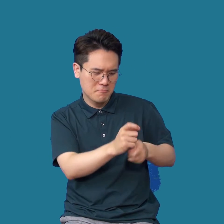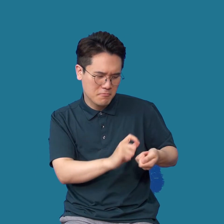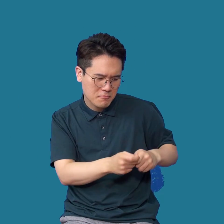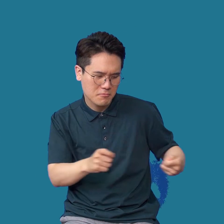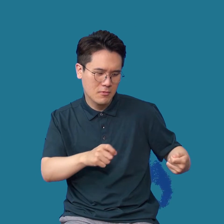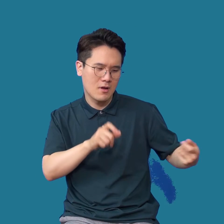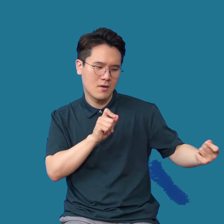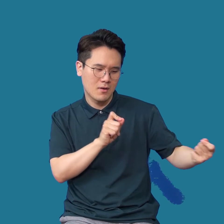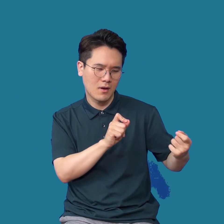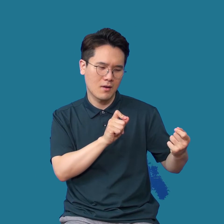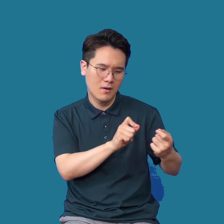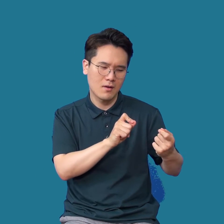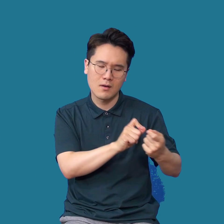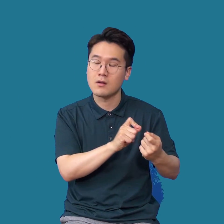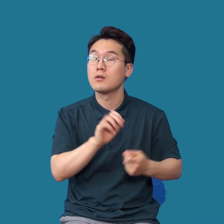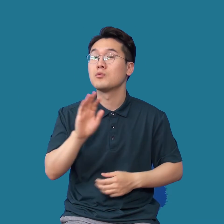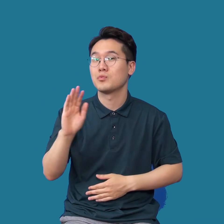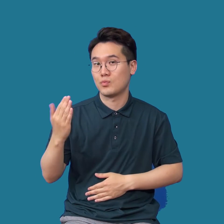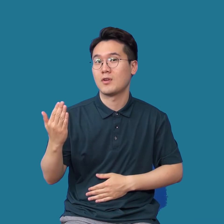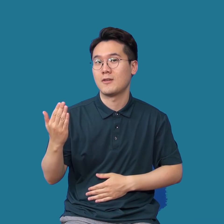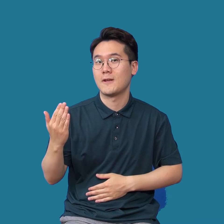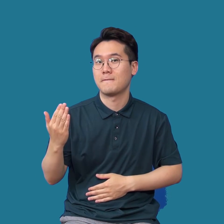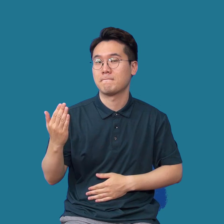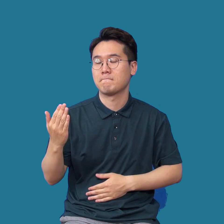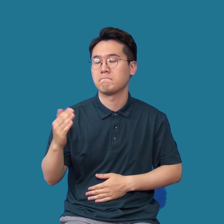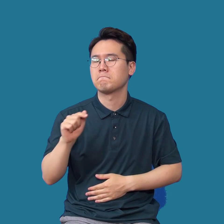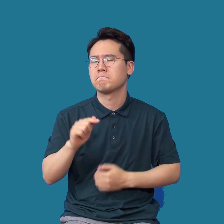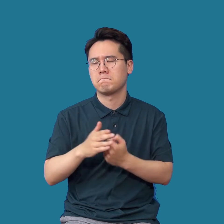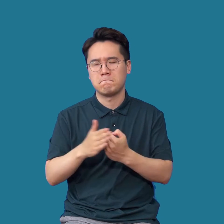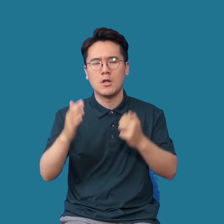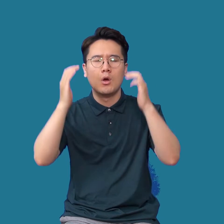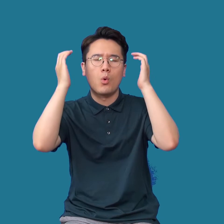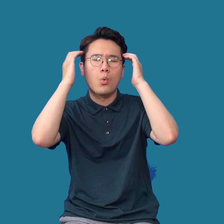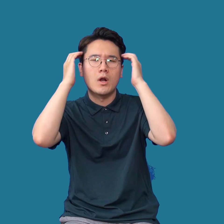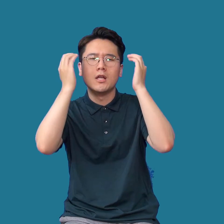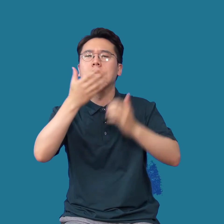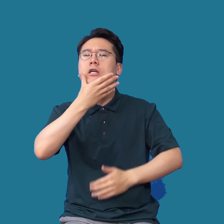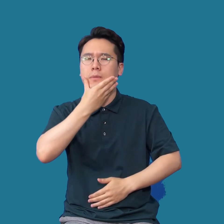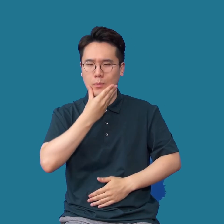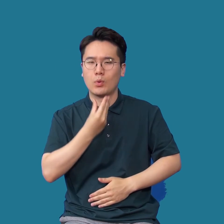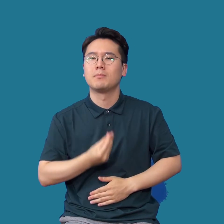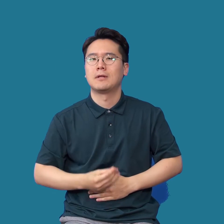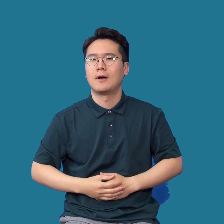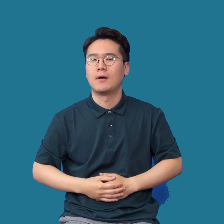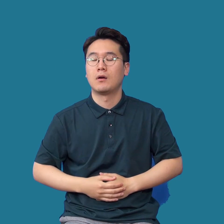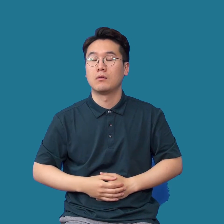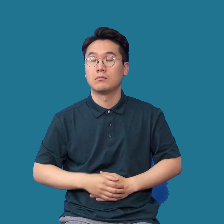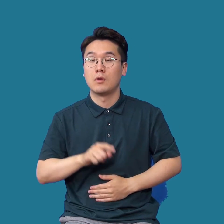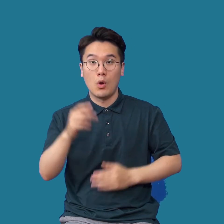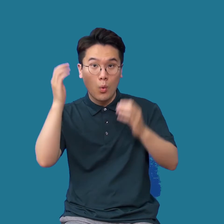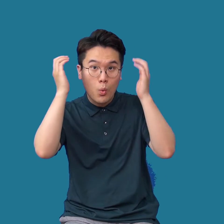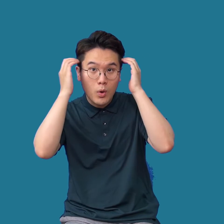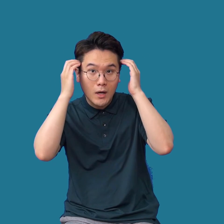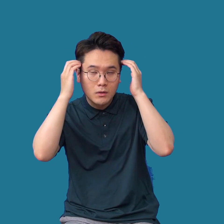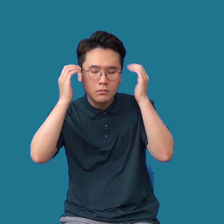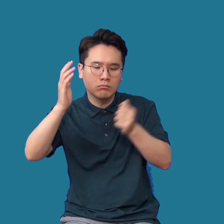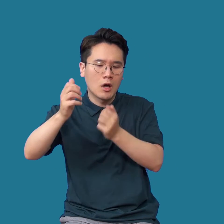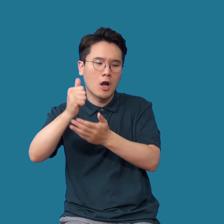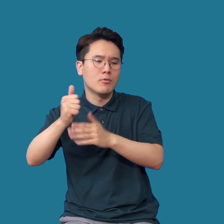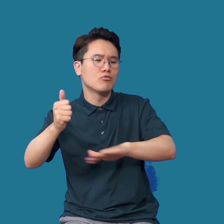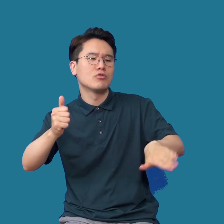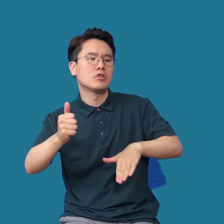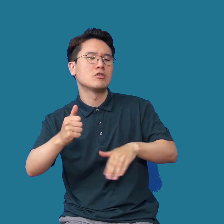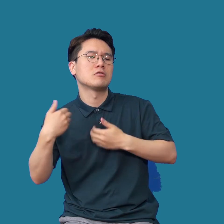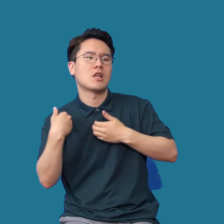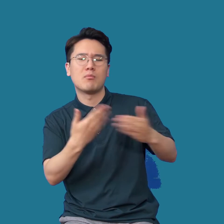그래서 고난이 복입니다. 고난은 하나님이 우리를 버린 증거가 아니라 하나님이 우리를 더 사랑하시는